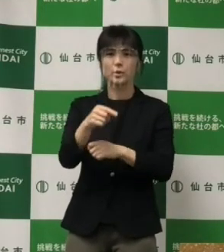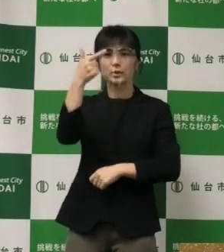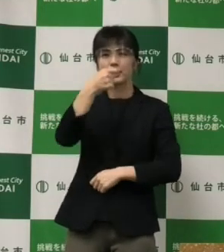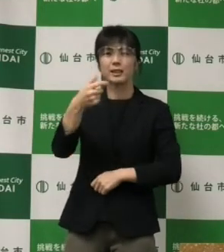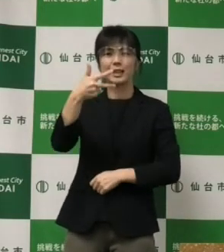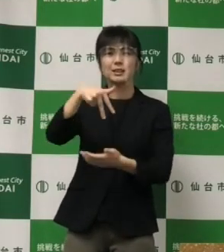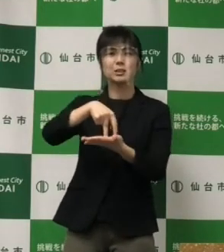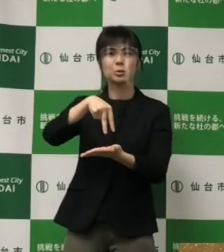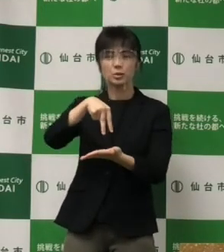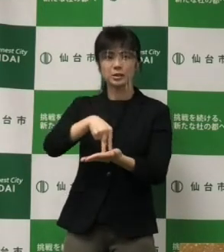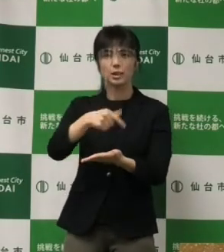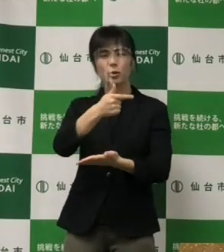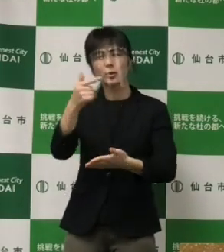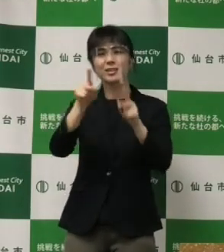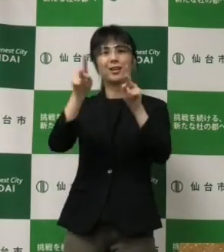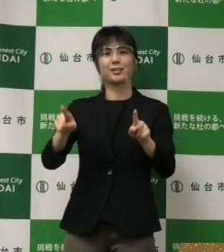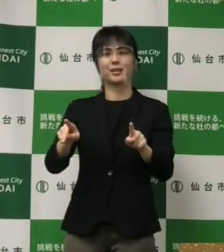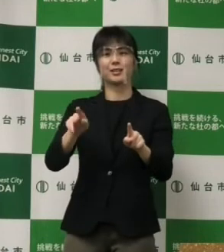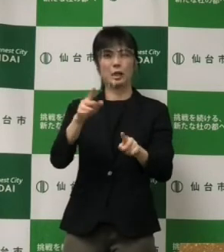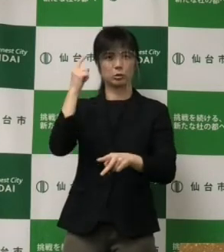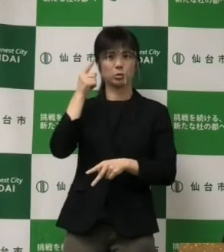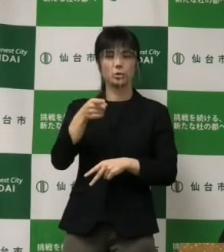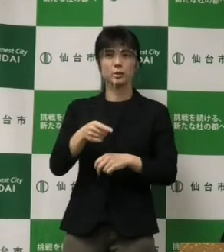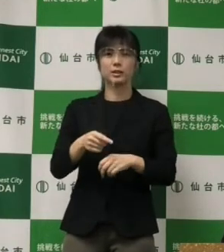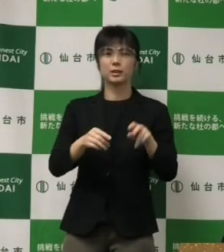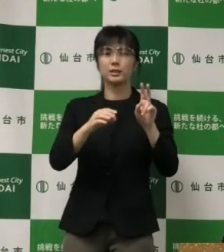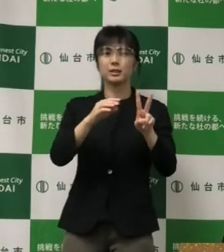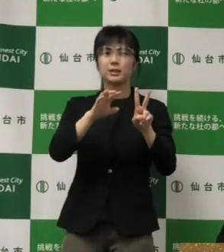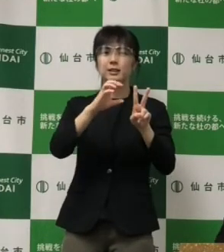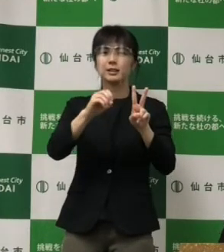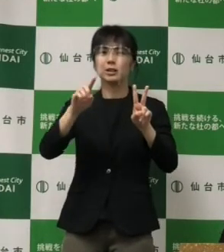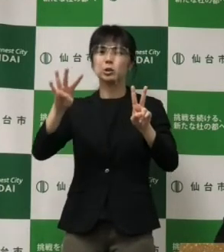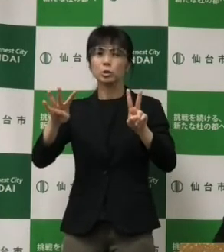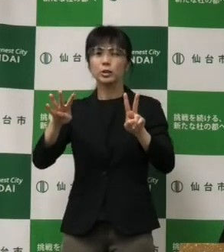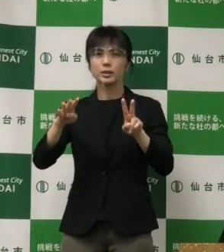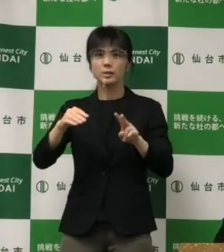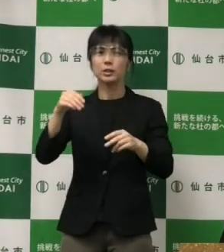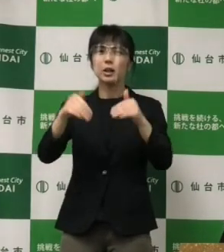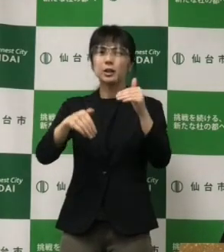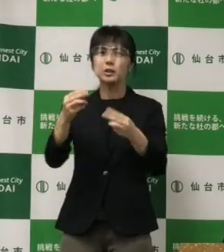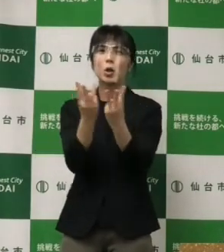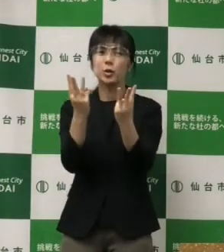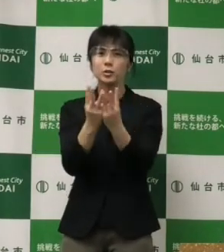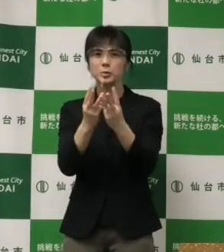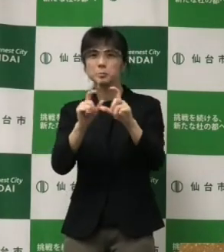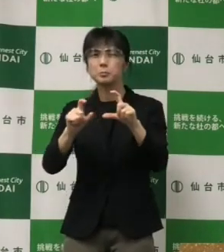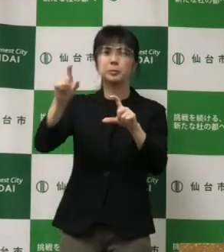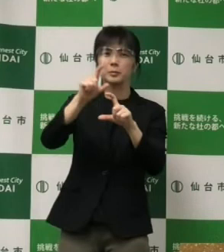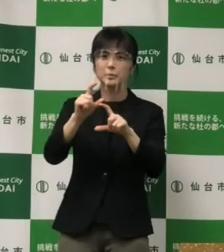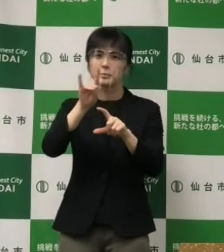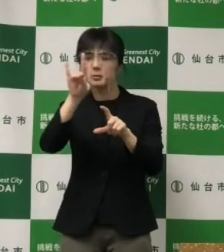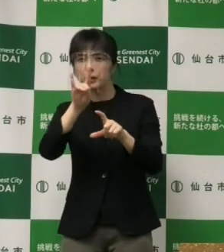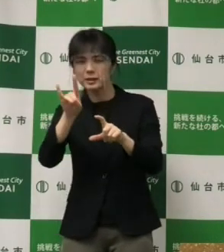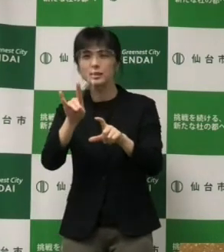課題だと思います。2014年の票の水増し以降です、問題以降ですね、まあ、ミスやです